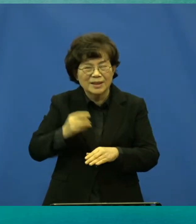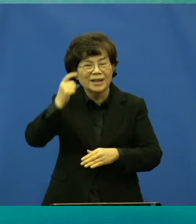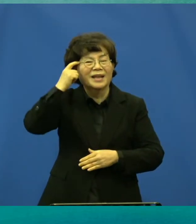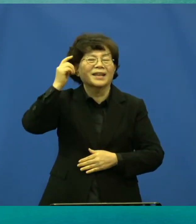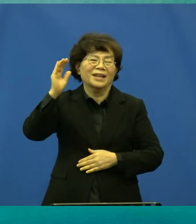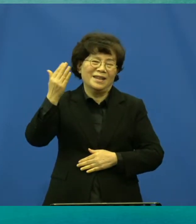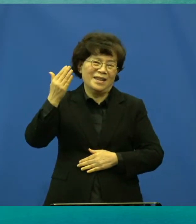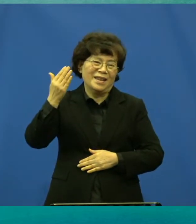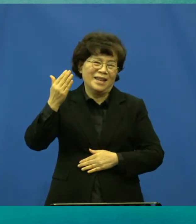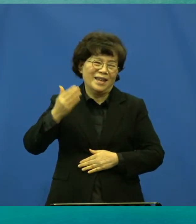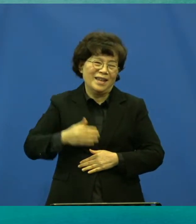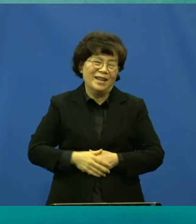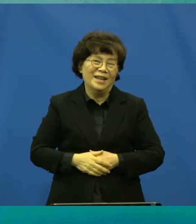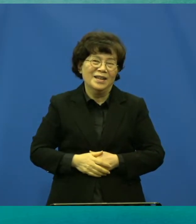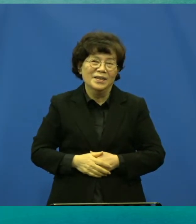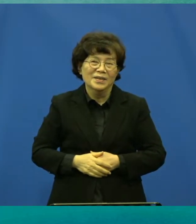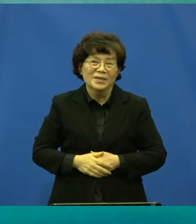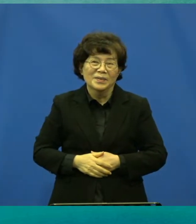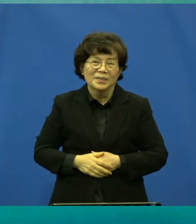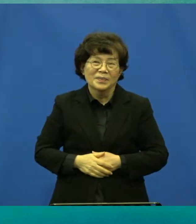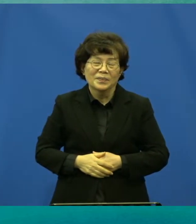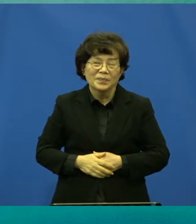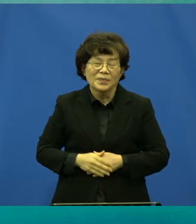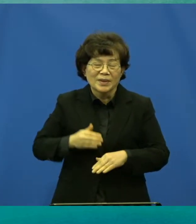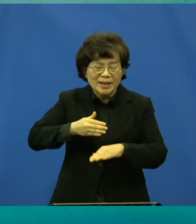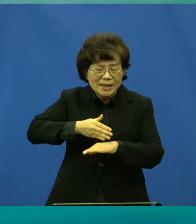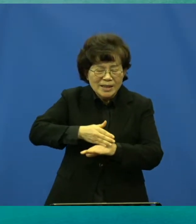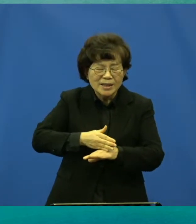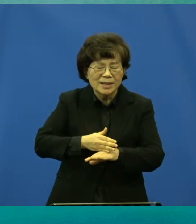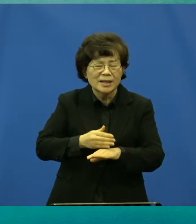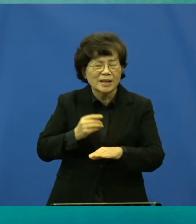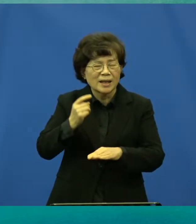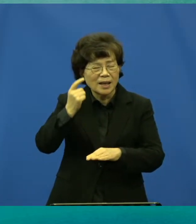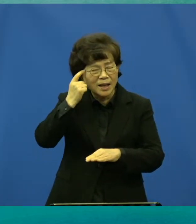더디 깨닫는 거 봐도 괜찮아. 못 깨달아.